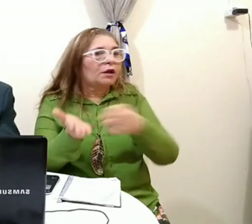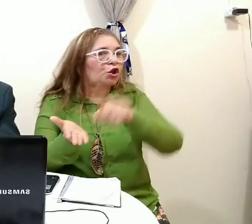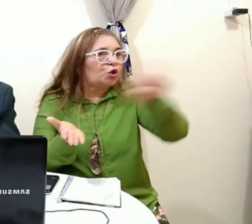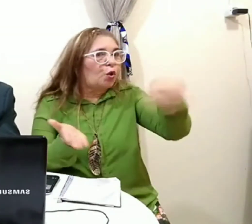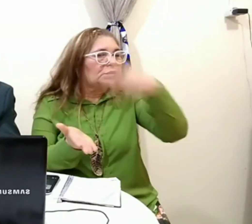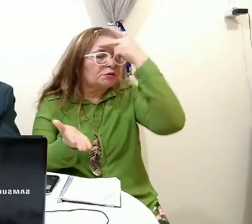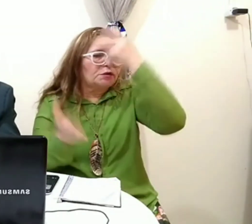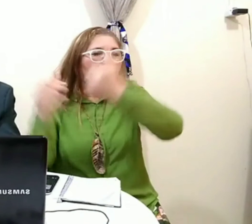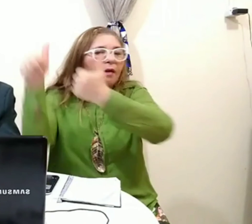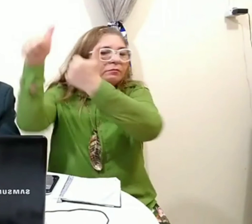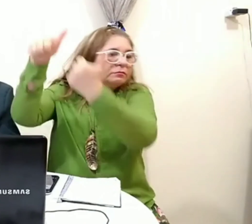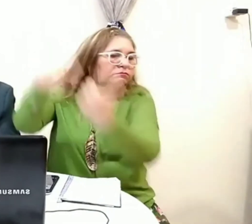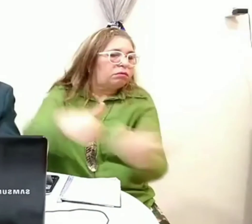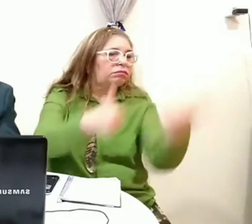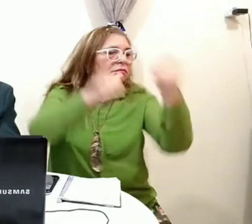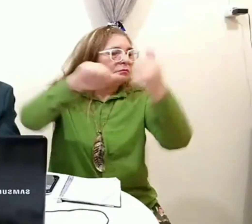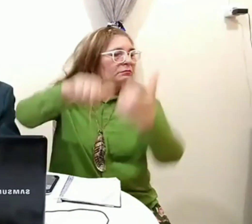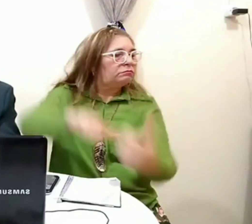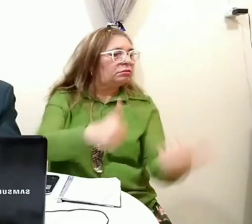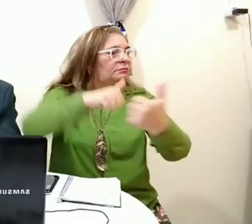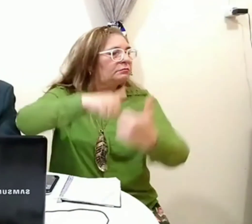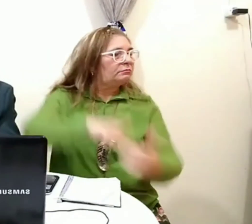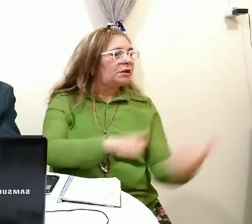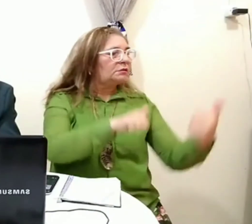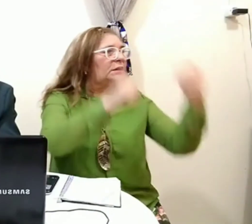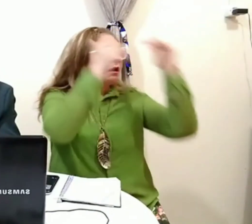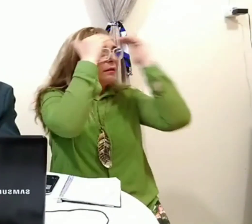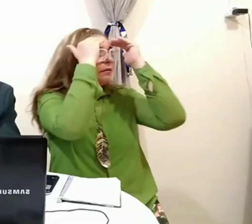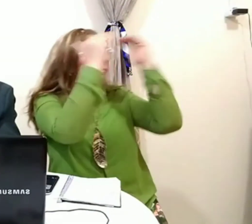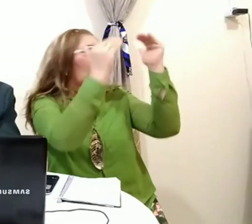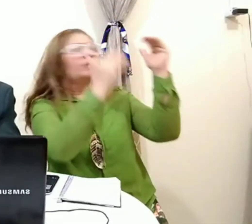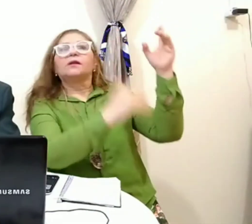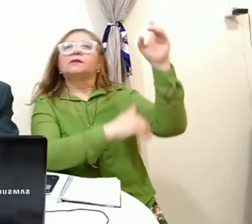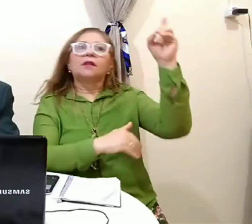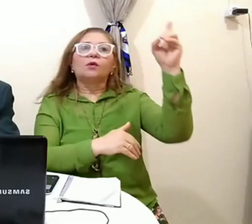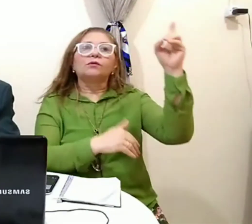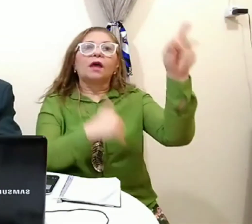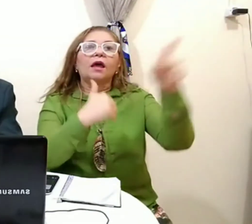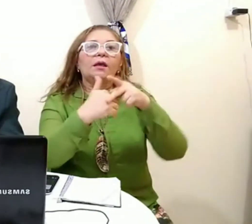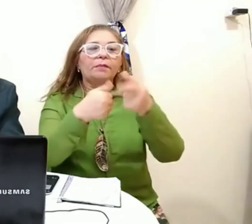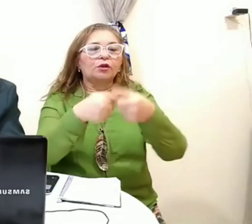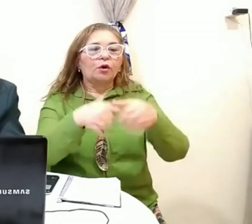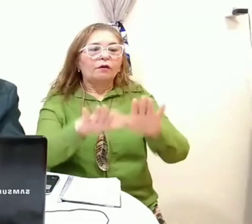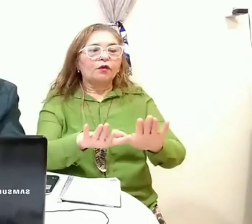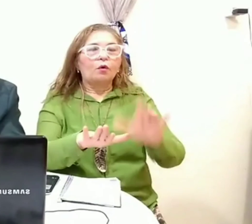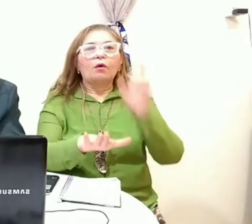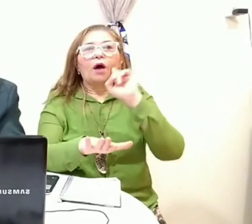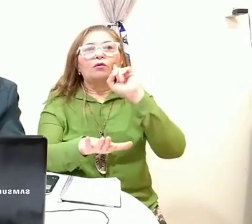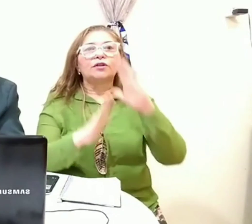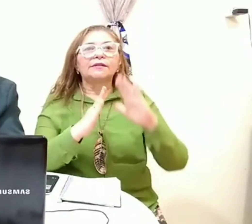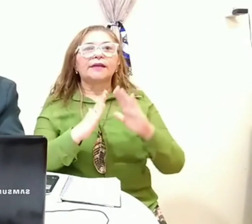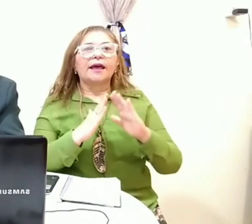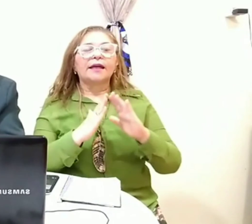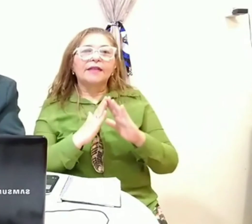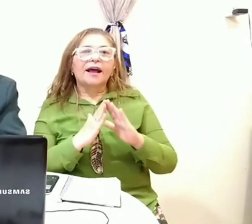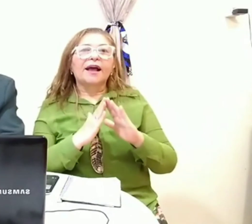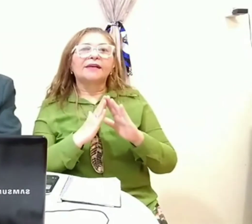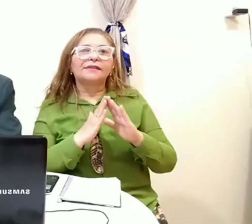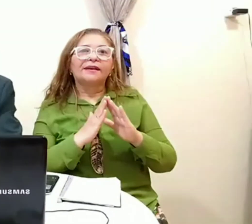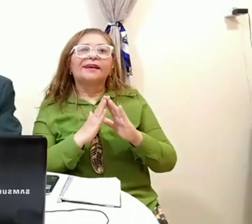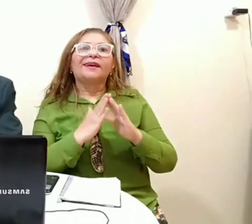batizados em nome de Jesus Cristo. Eles pediram que Pedro permanecesse com ele por alguns dias, isto para fazer